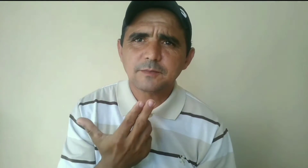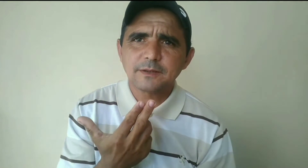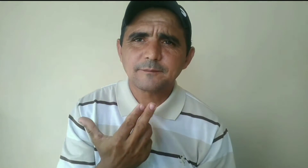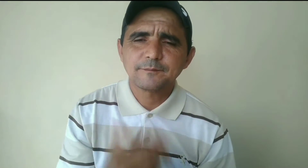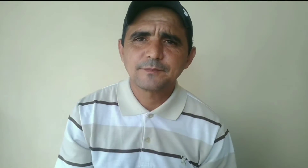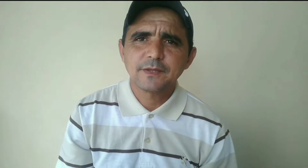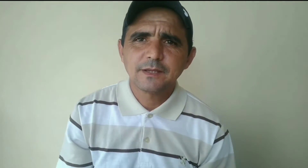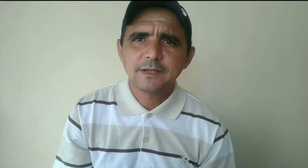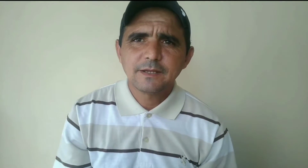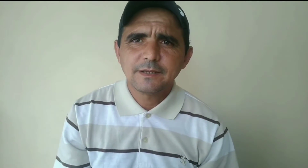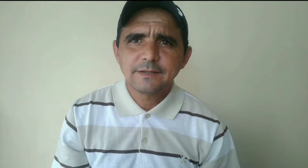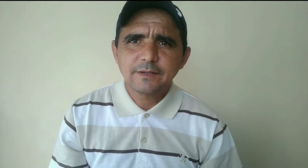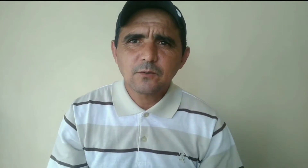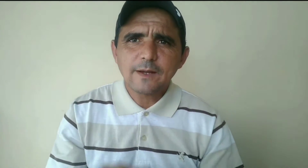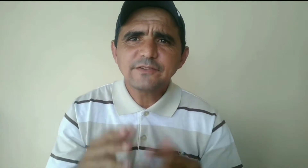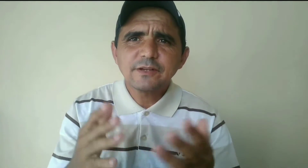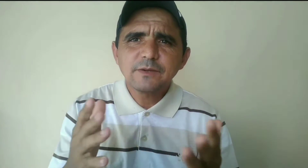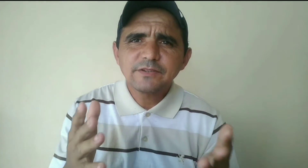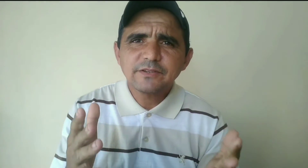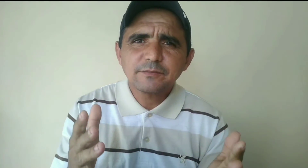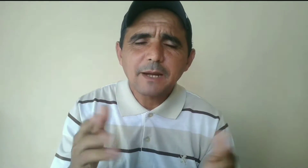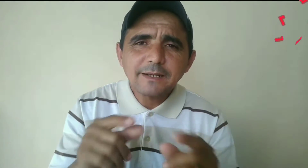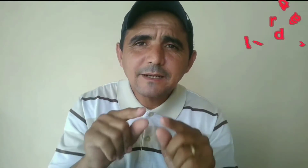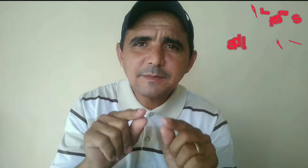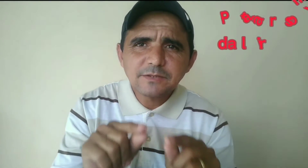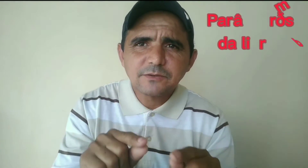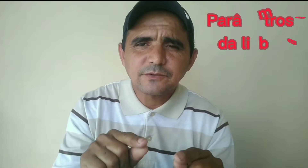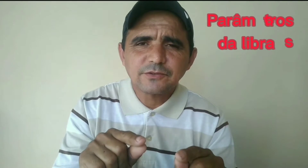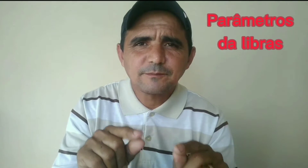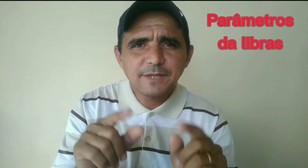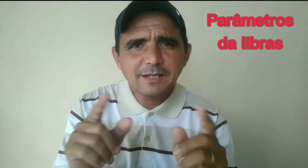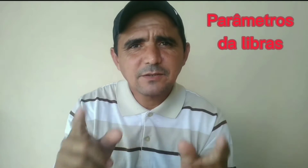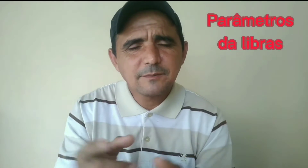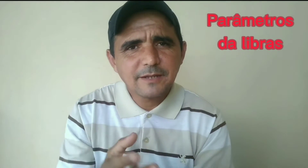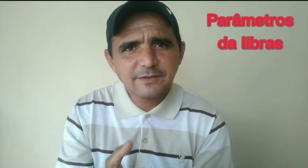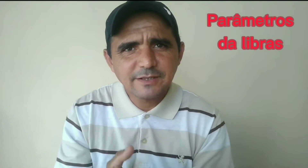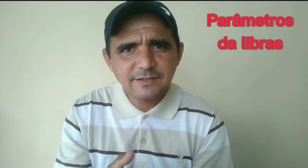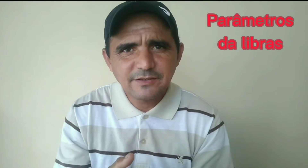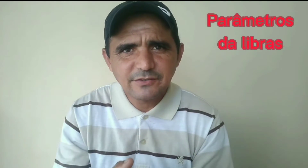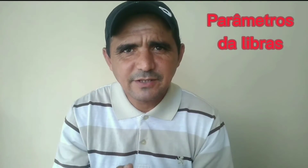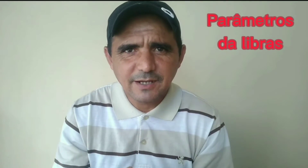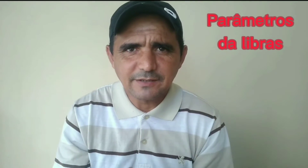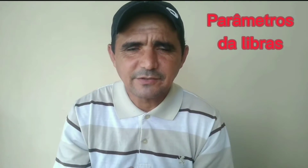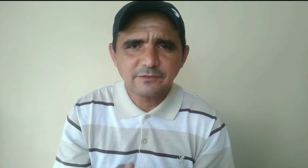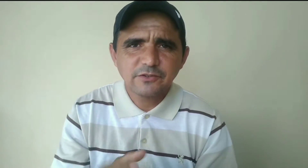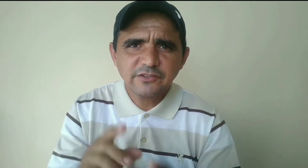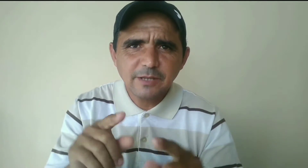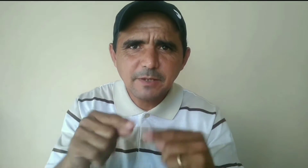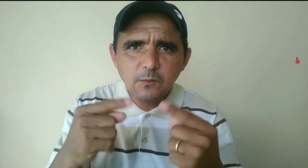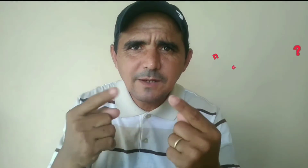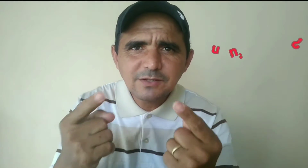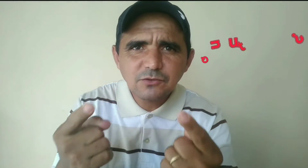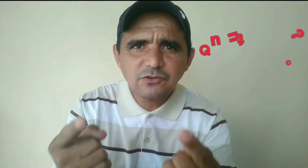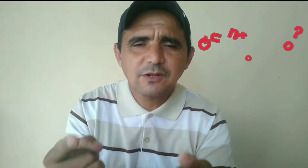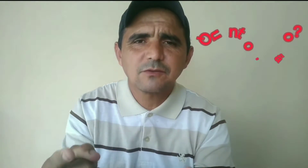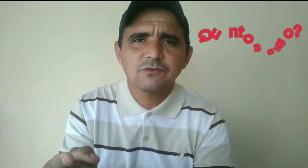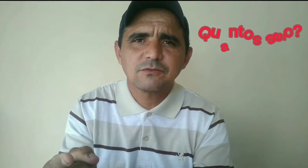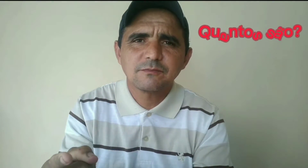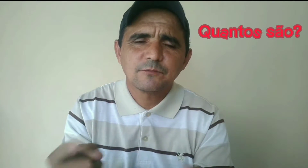idioma. Então, quais são esses parâmetros da língua brasileira de sinais? Você sabe quantos são?